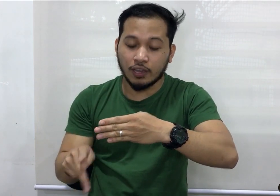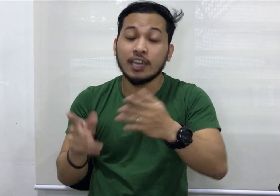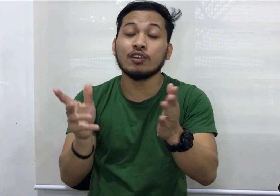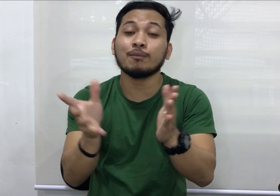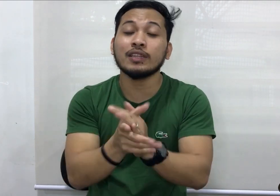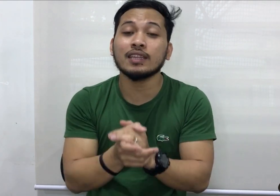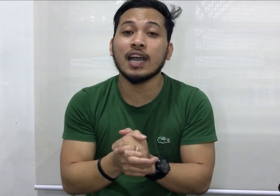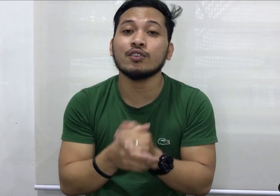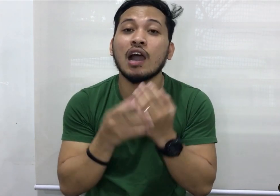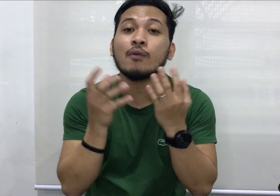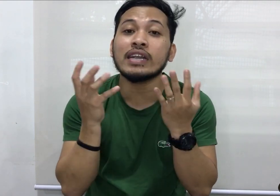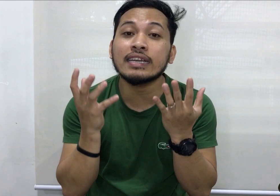Okay, ito lang po yung tandaan nyo.